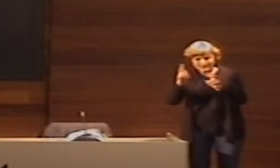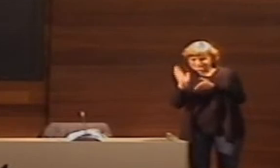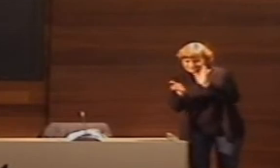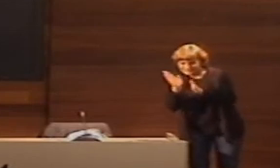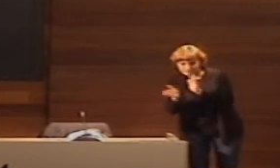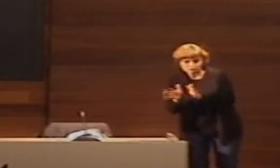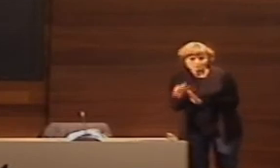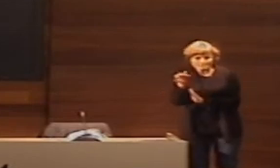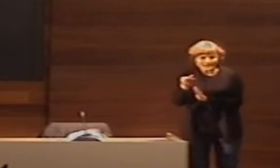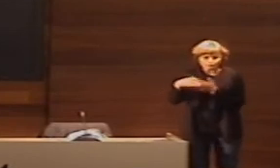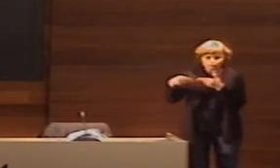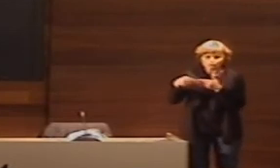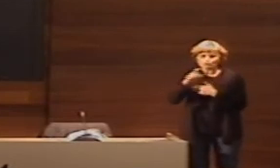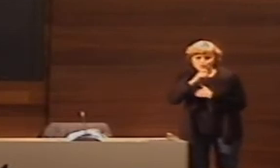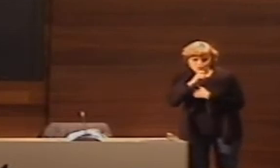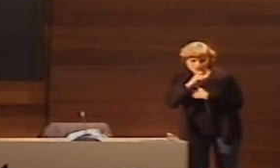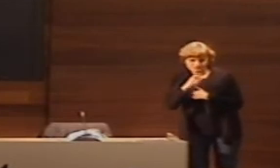tratamiento.